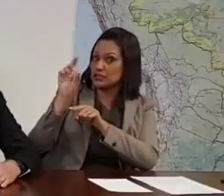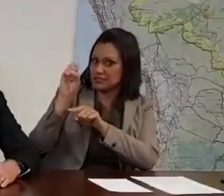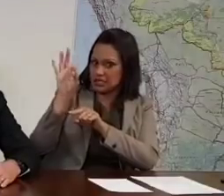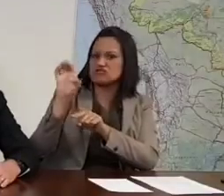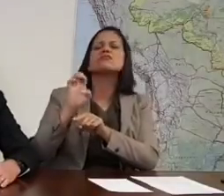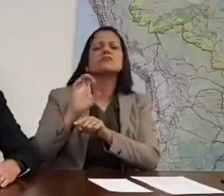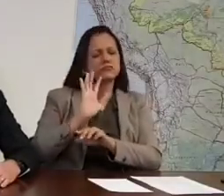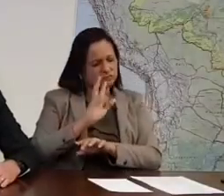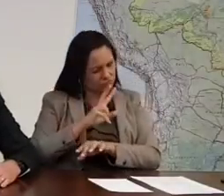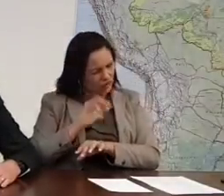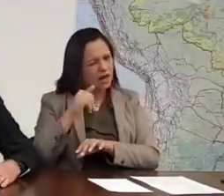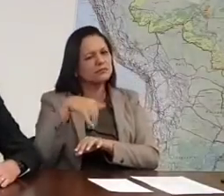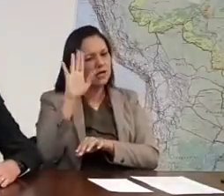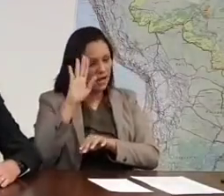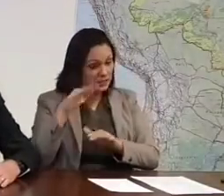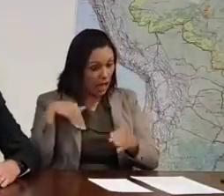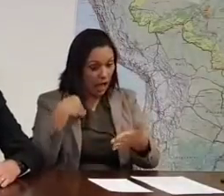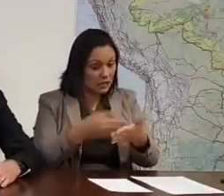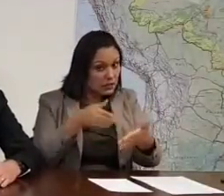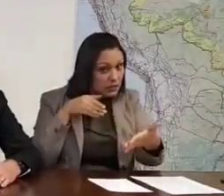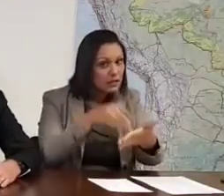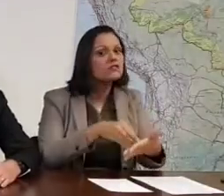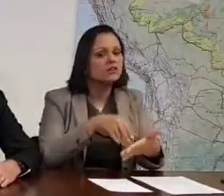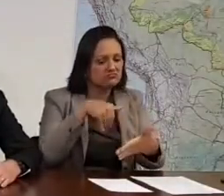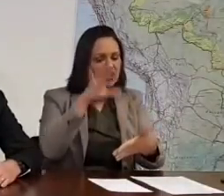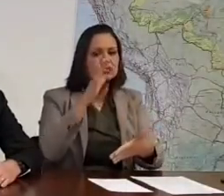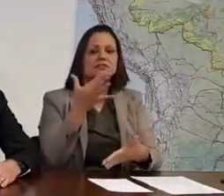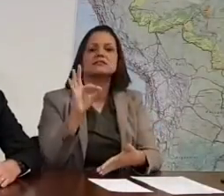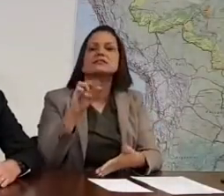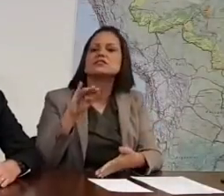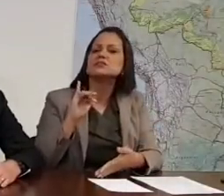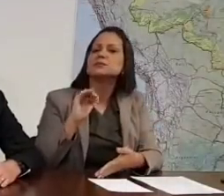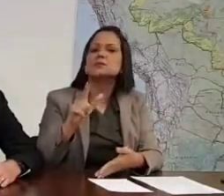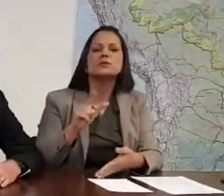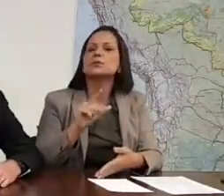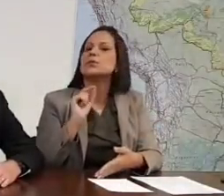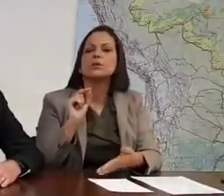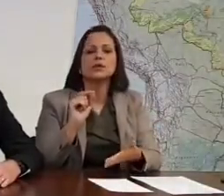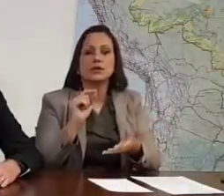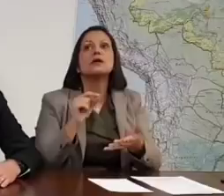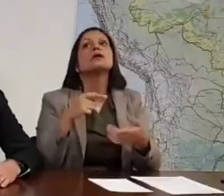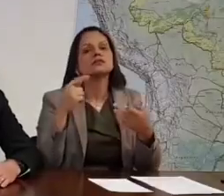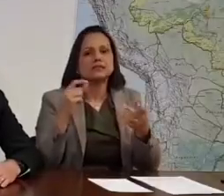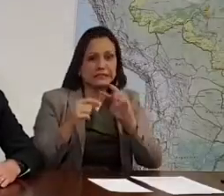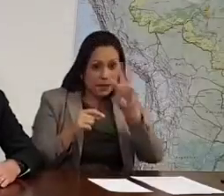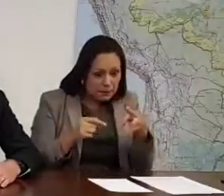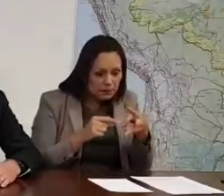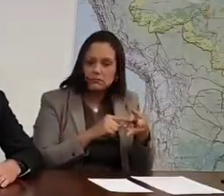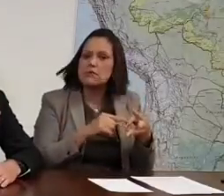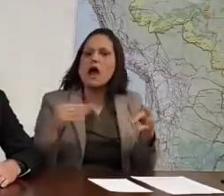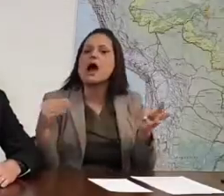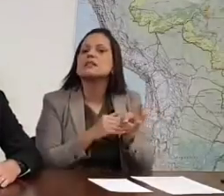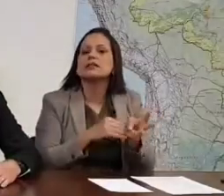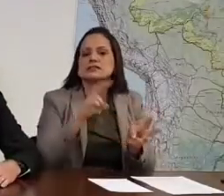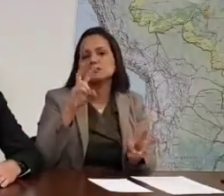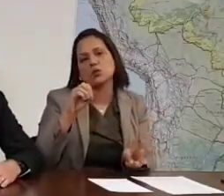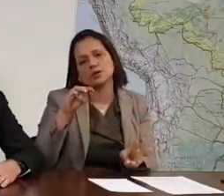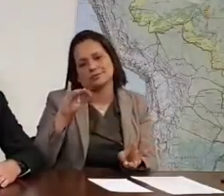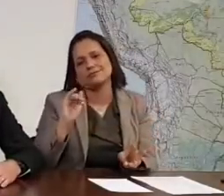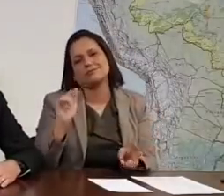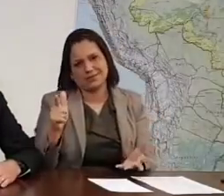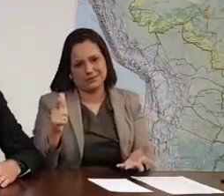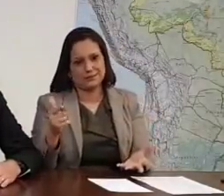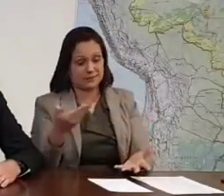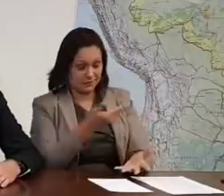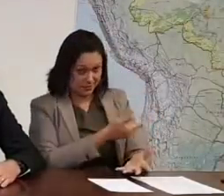internet. E a capacidade desse satélite é para 50 mil pontos. Então, logicamente, ele recebe